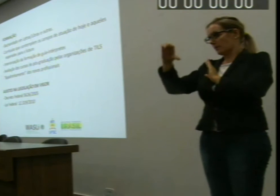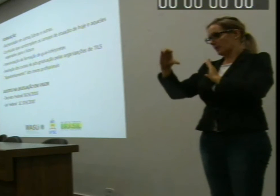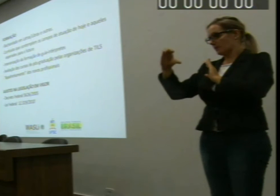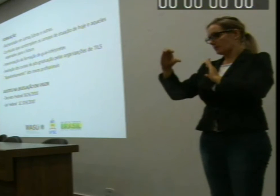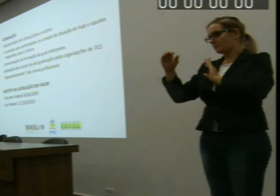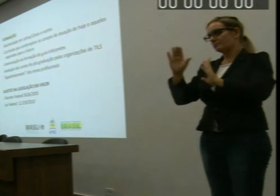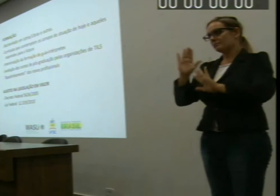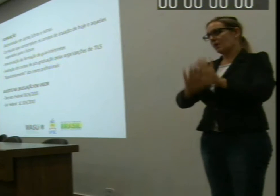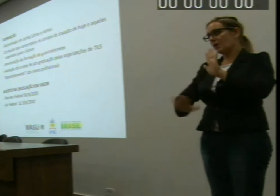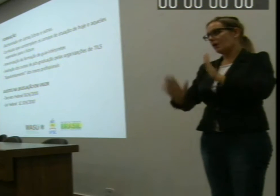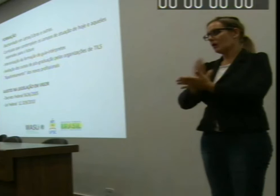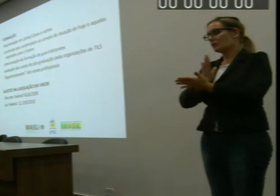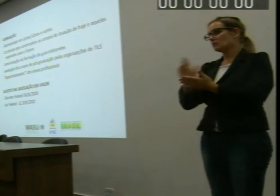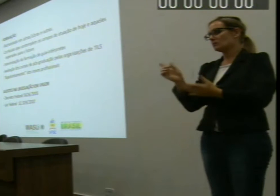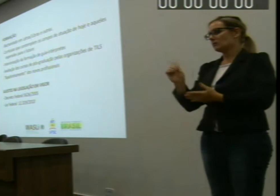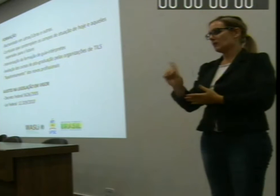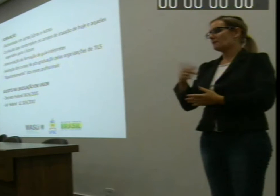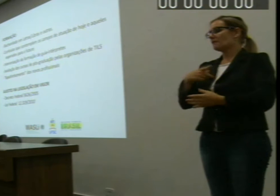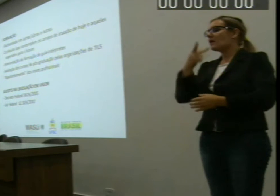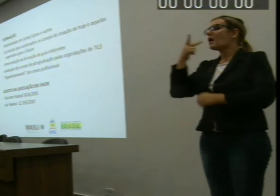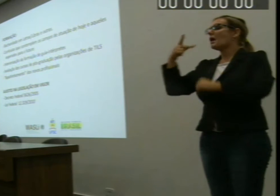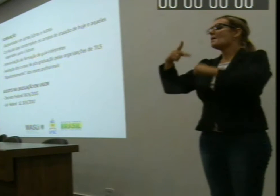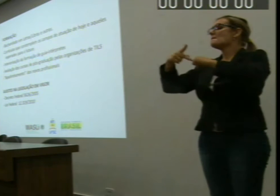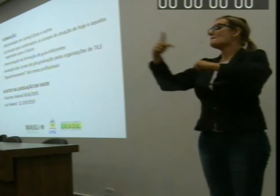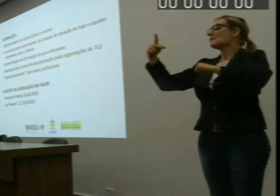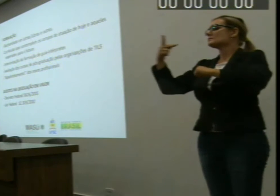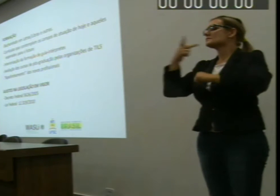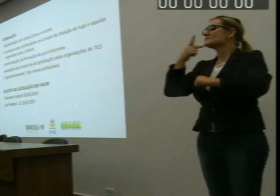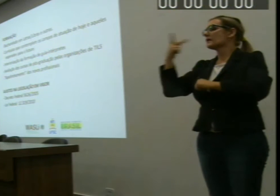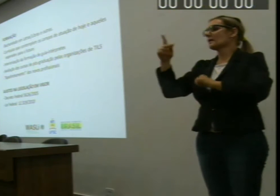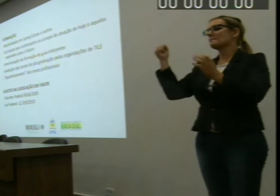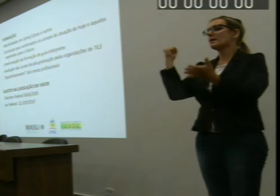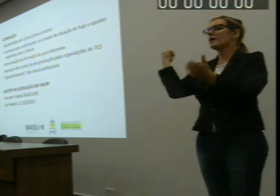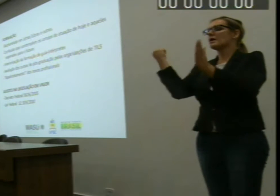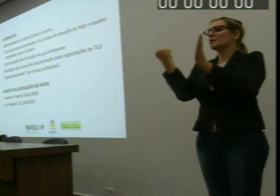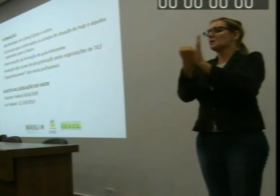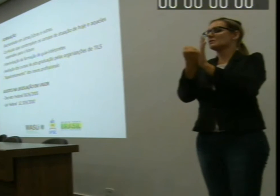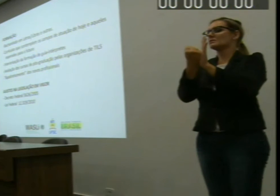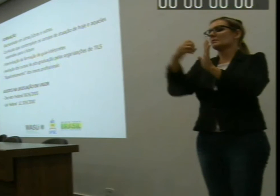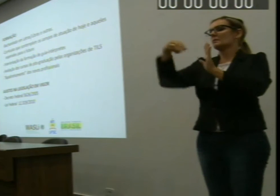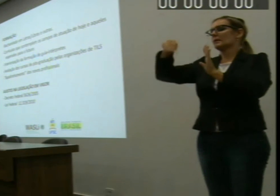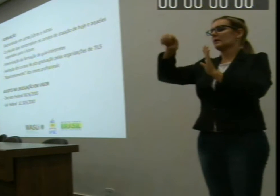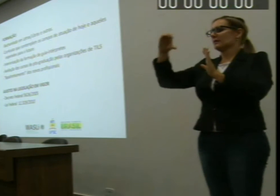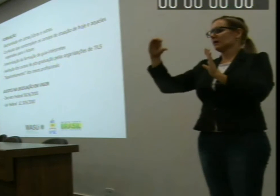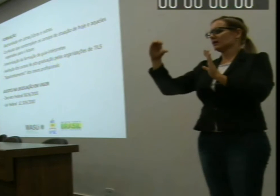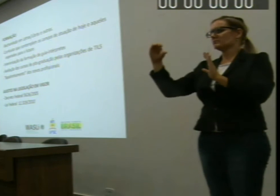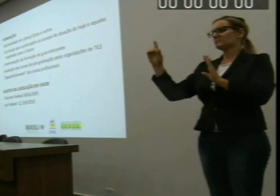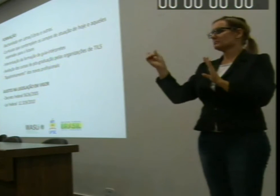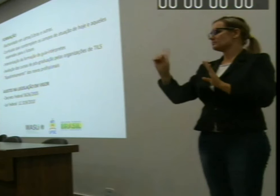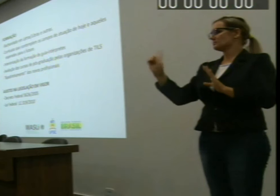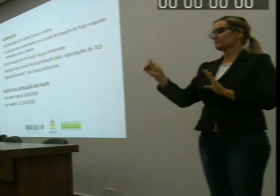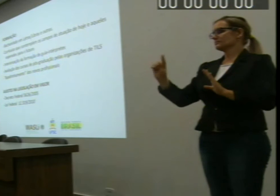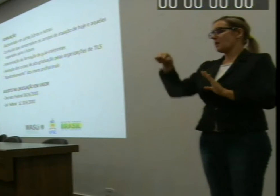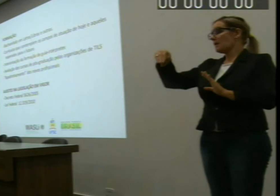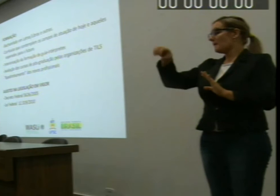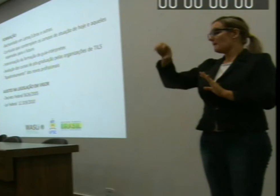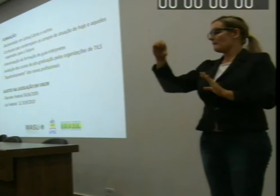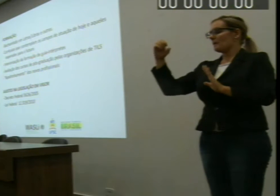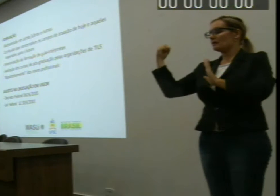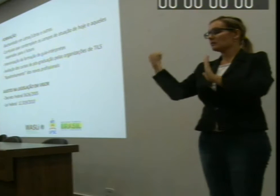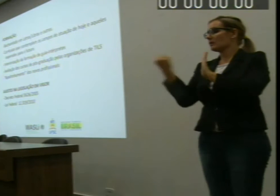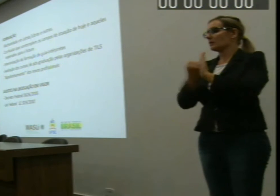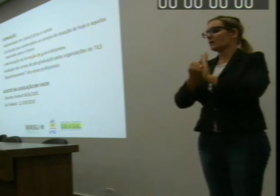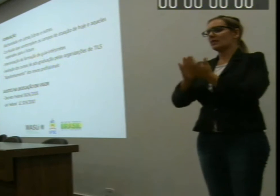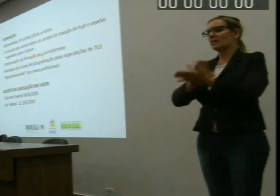pos uma pós--graduação dizendo assim reconhecido pelo MEC mentira não é reconhecido O MEC não reconhece nenhuma pós--graduação